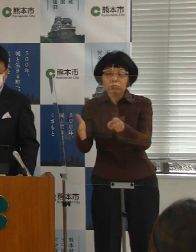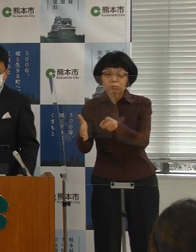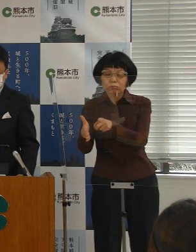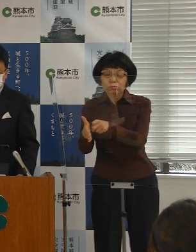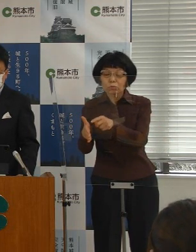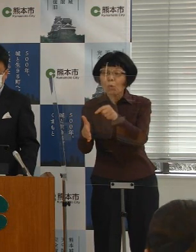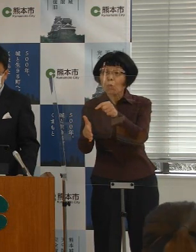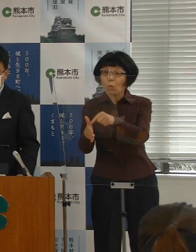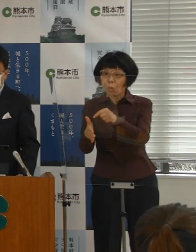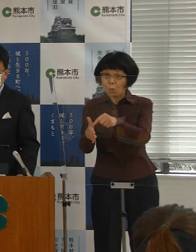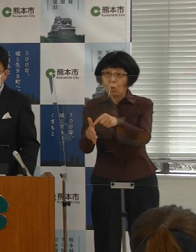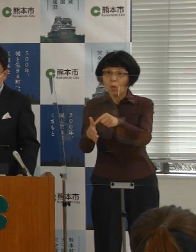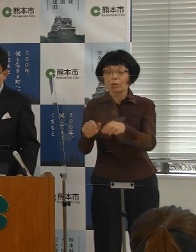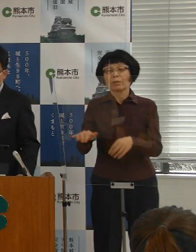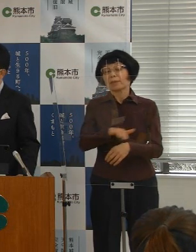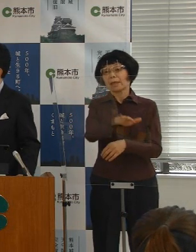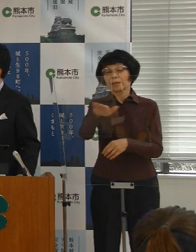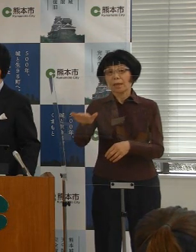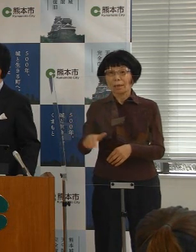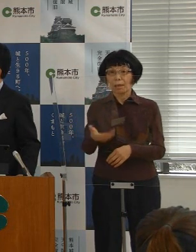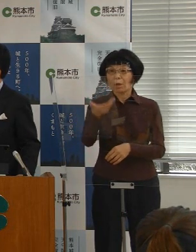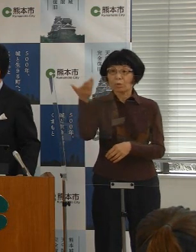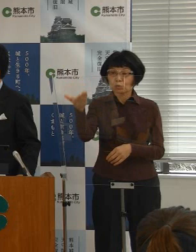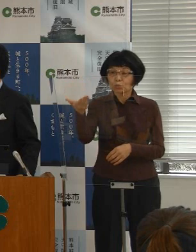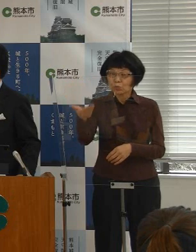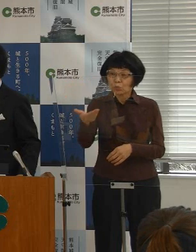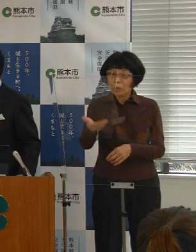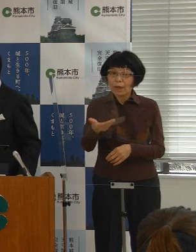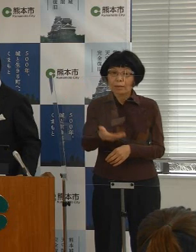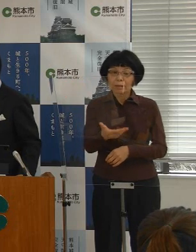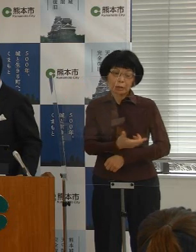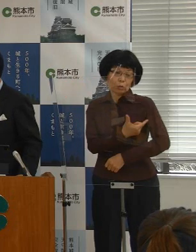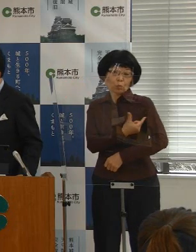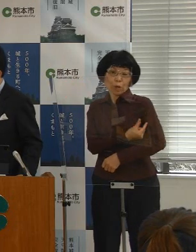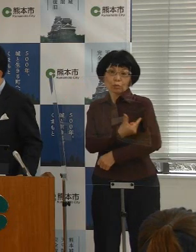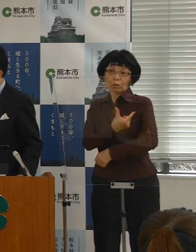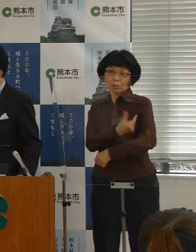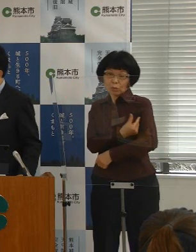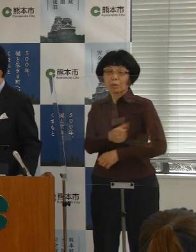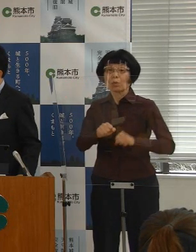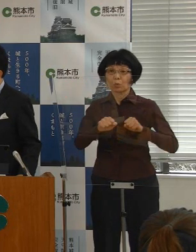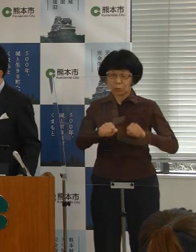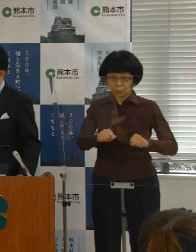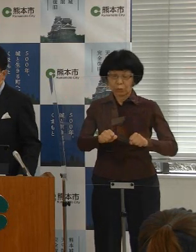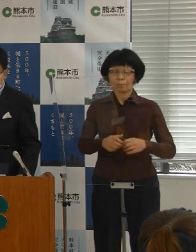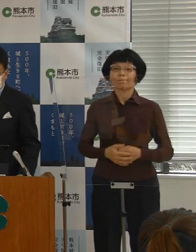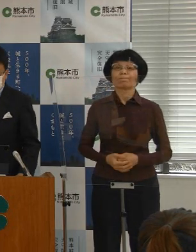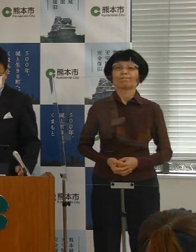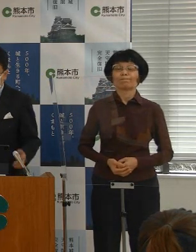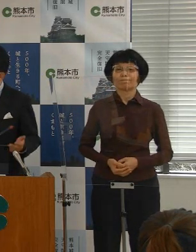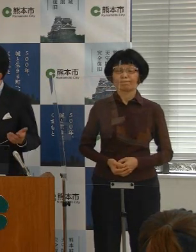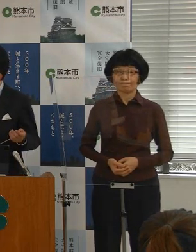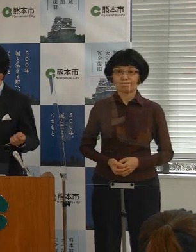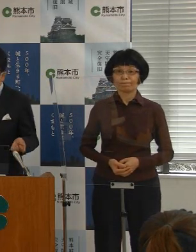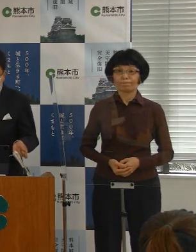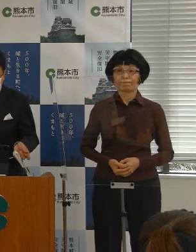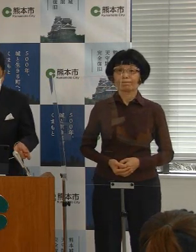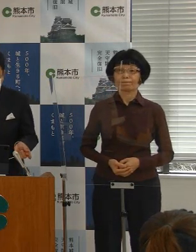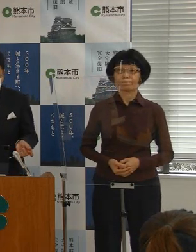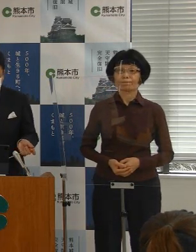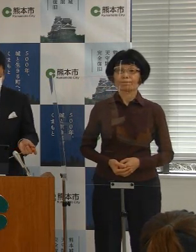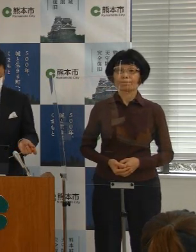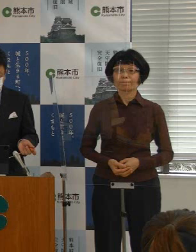方から順次ワクチンを接種をいたします。 それで、